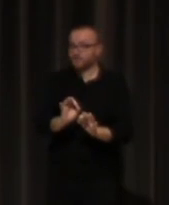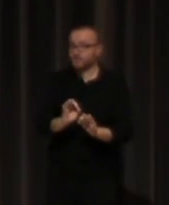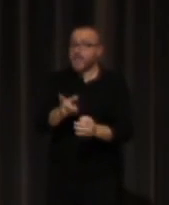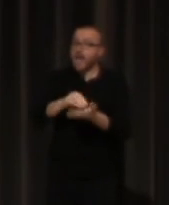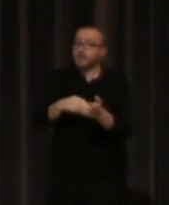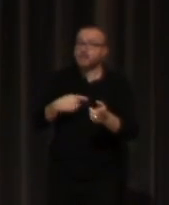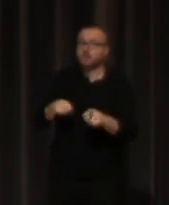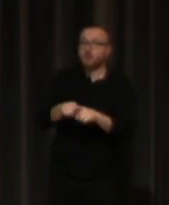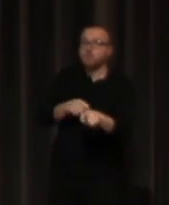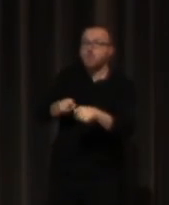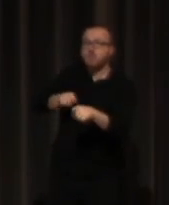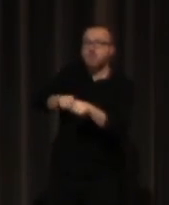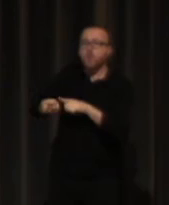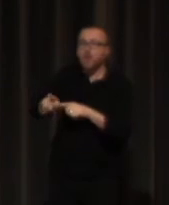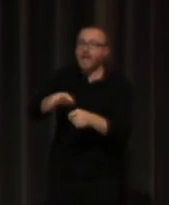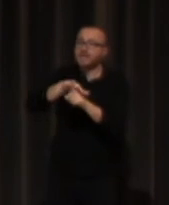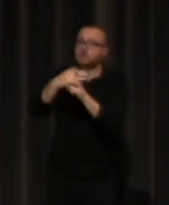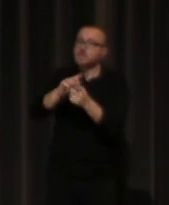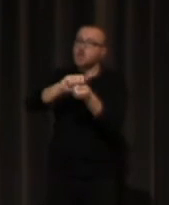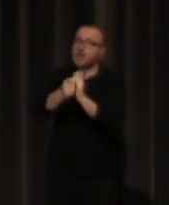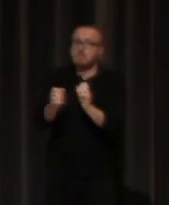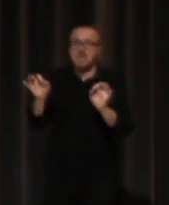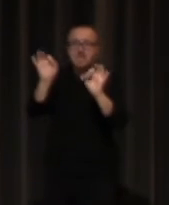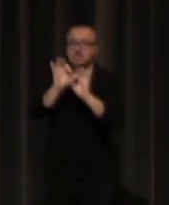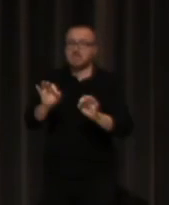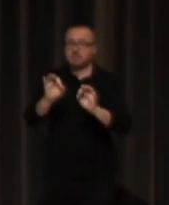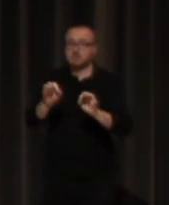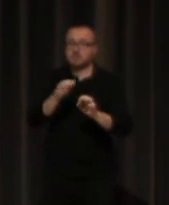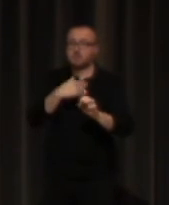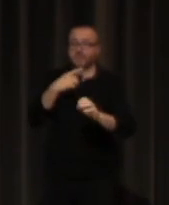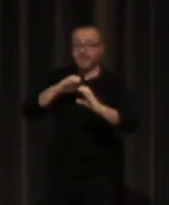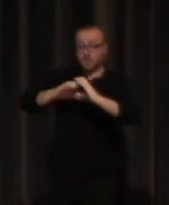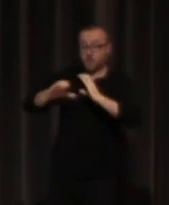provocar absolutament cap canvi. Perquè en la comunicació